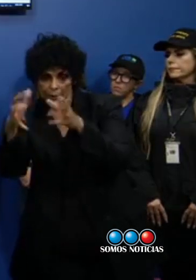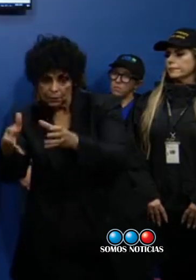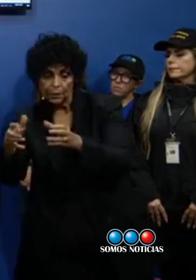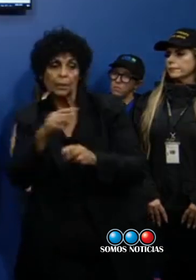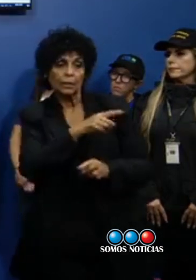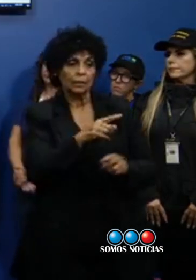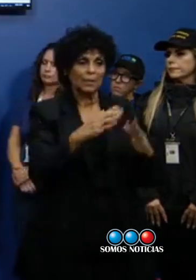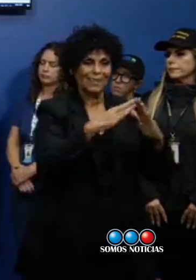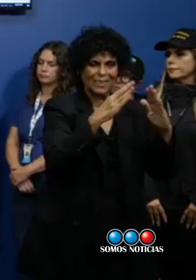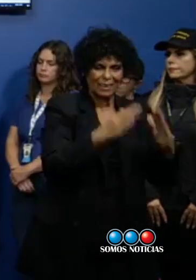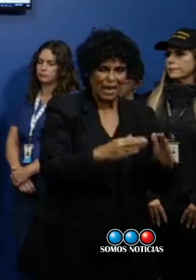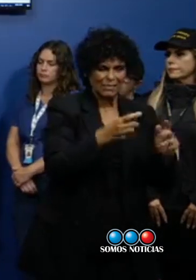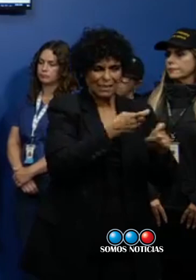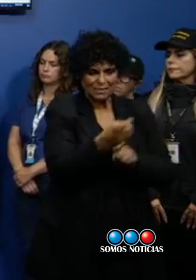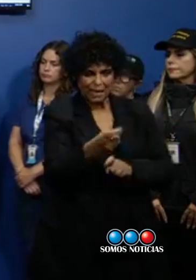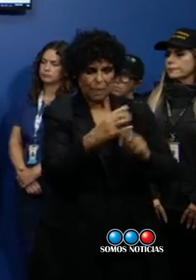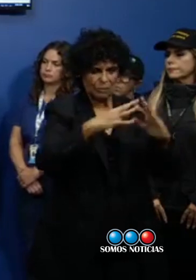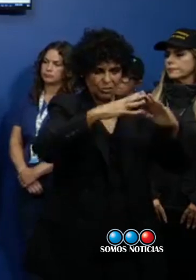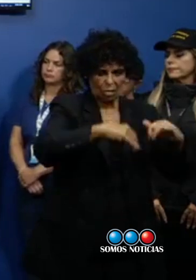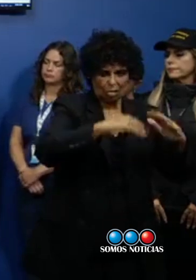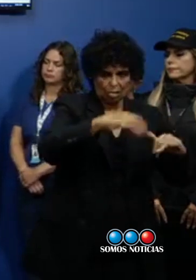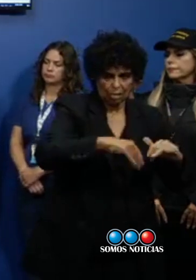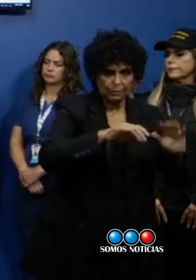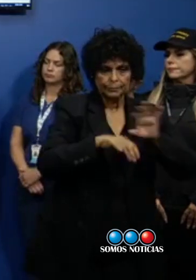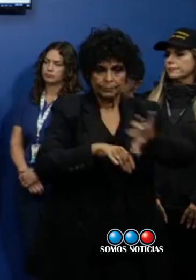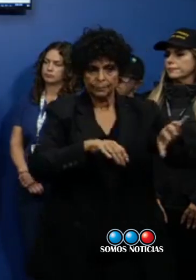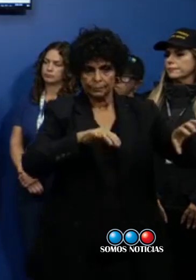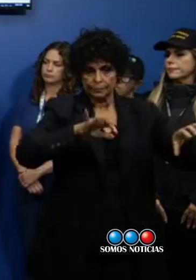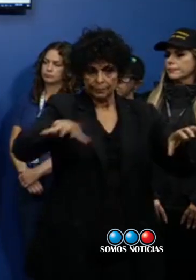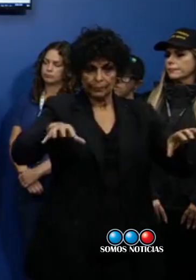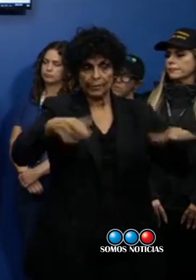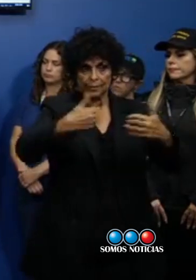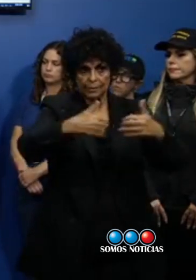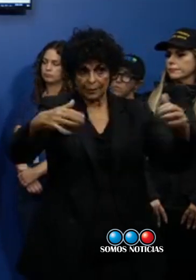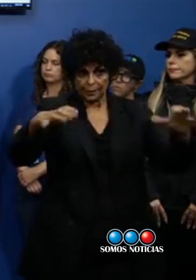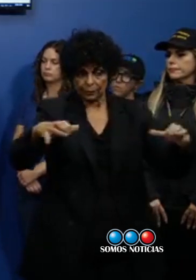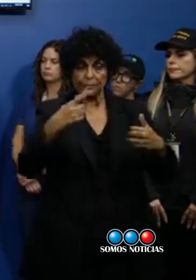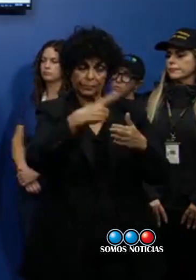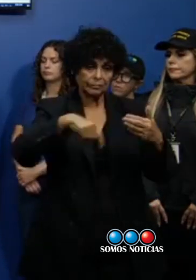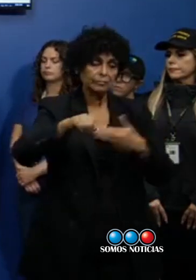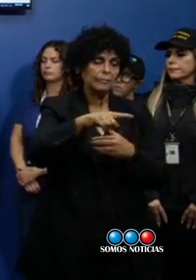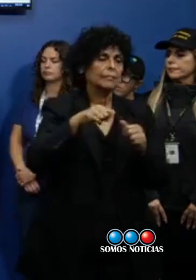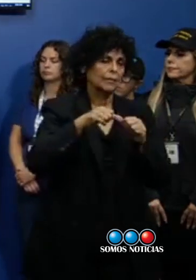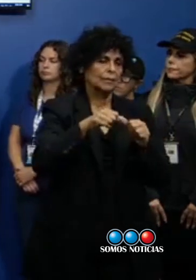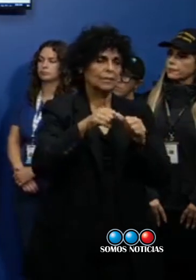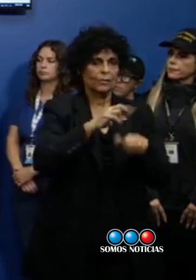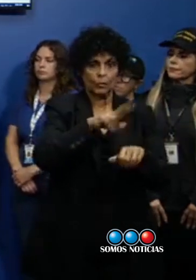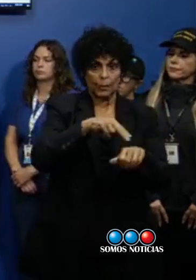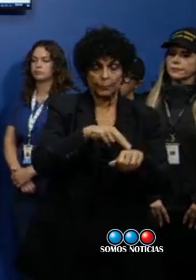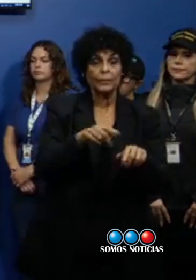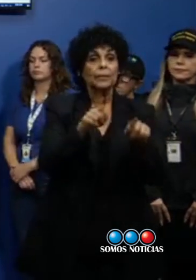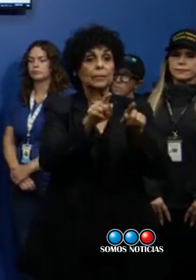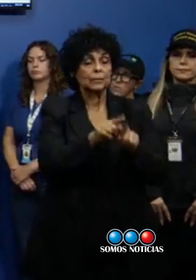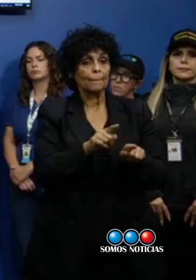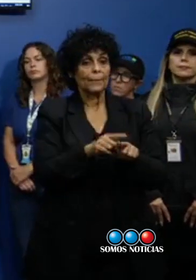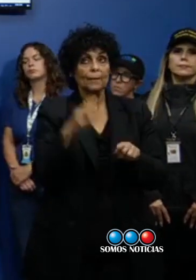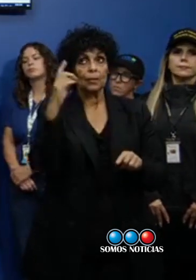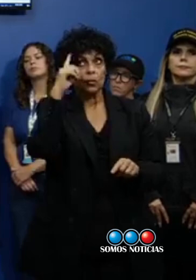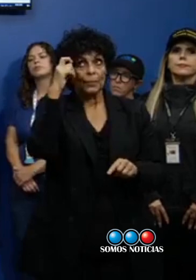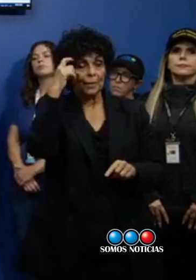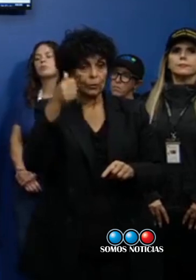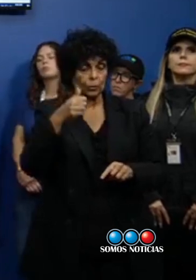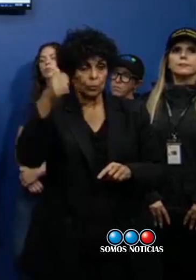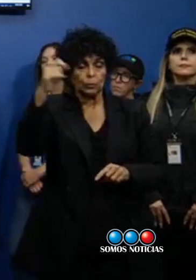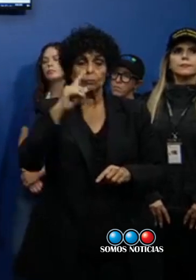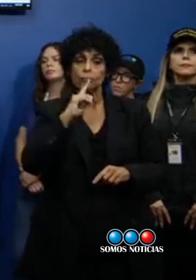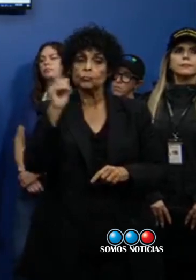reciclaje residuos de jardinería y en general se reanudará la próxima semana el condado ha emitido una orden ejecutiva para abordar las